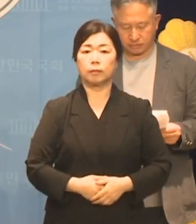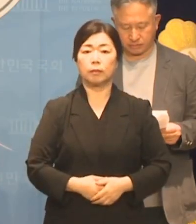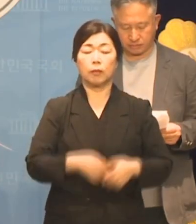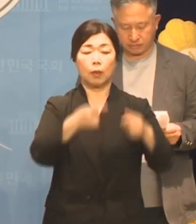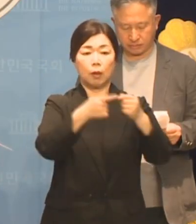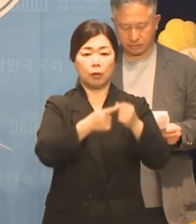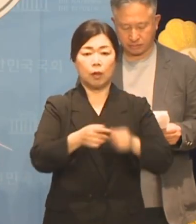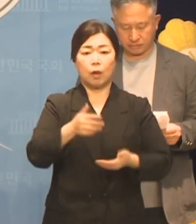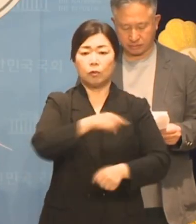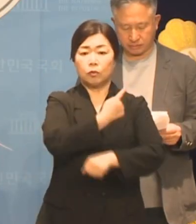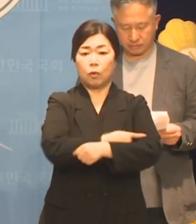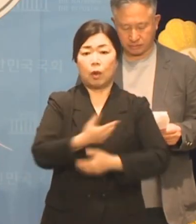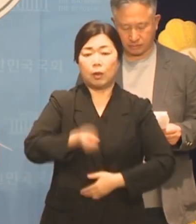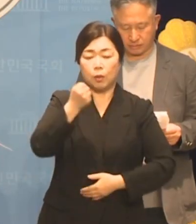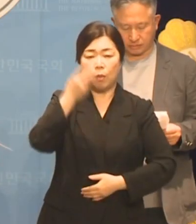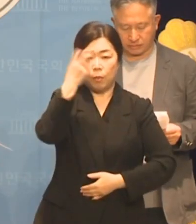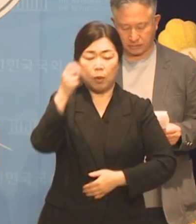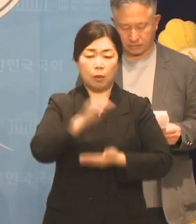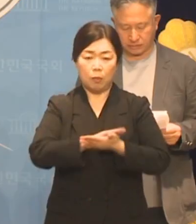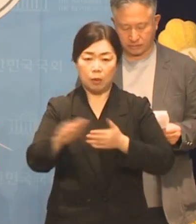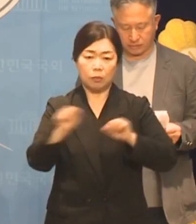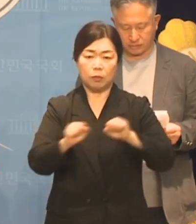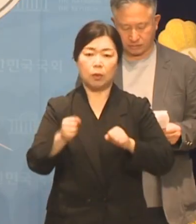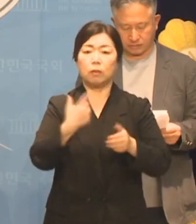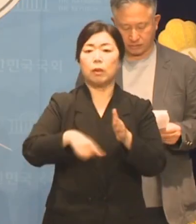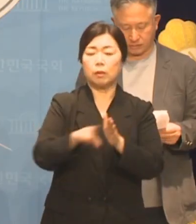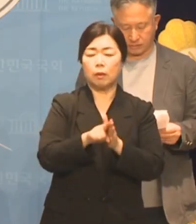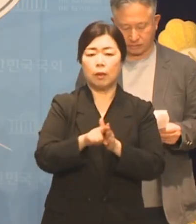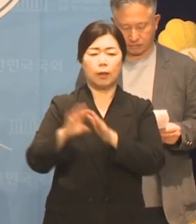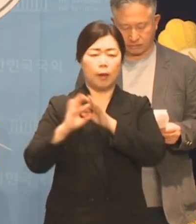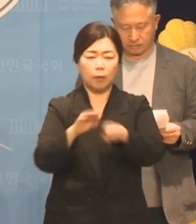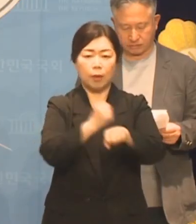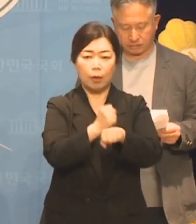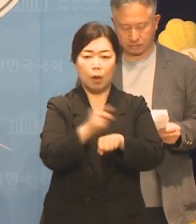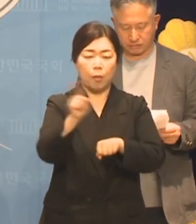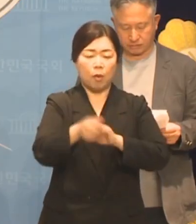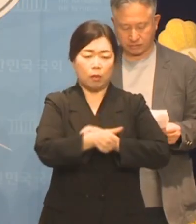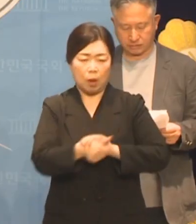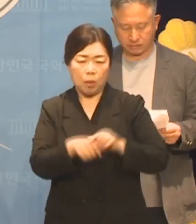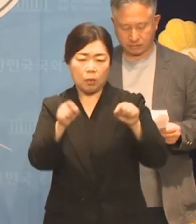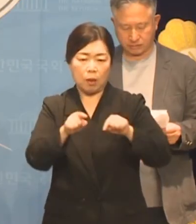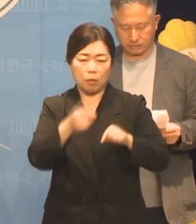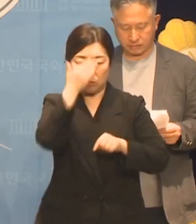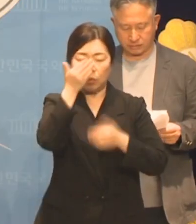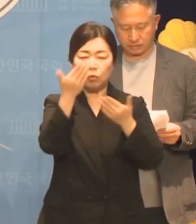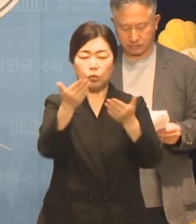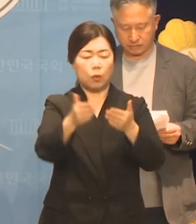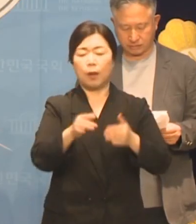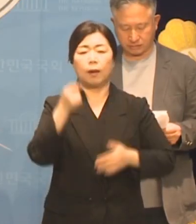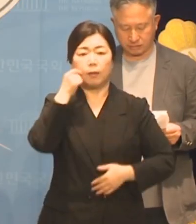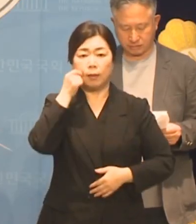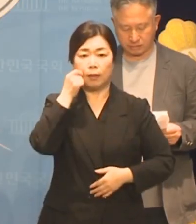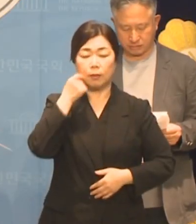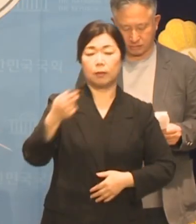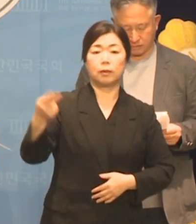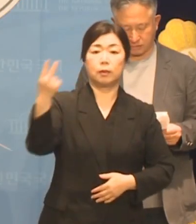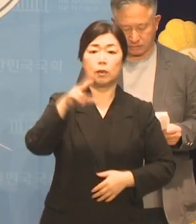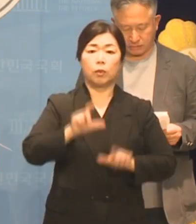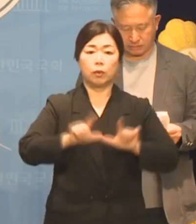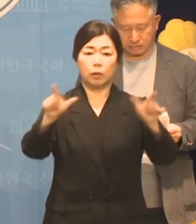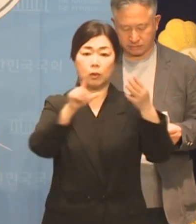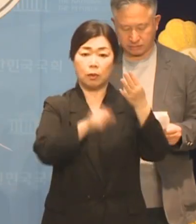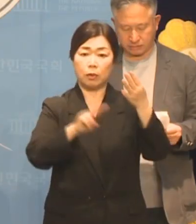주권과 평화를 수호하기 위한 행동을 멈추지 않을 것이며 어떠한 양보도 타협도 거부할 것이다. 2025년 4월